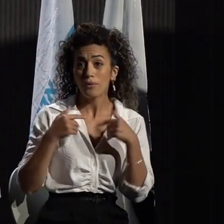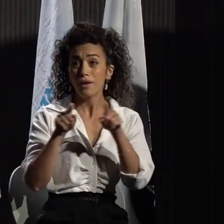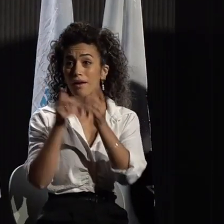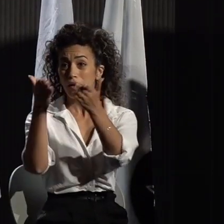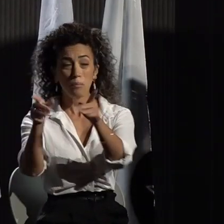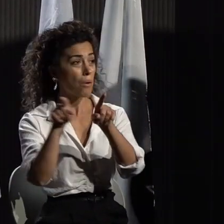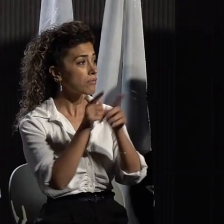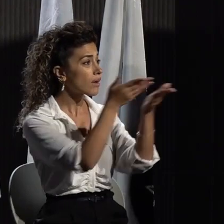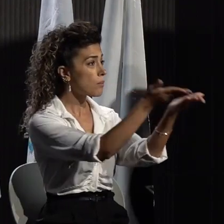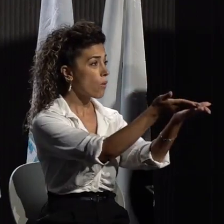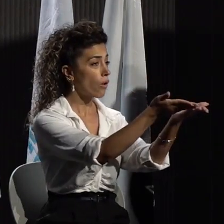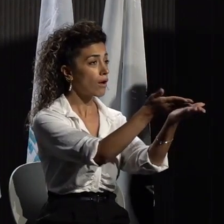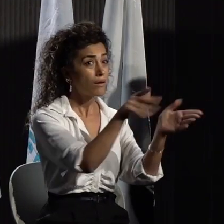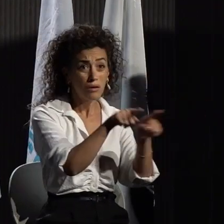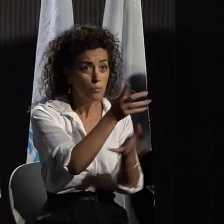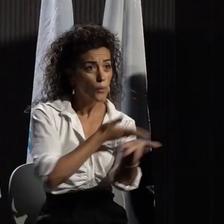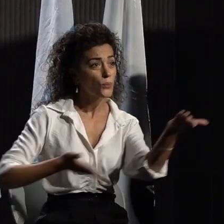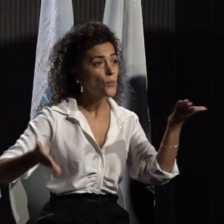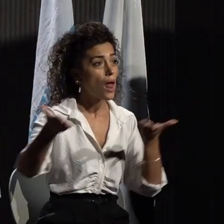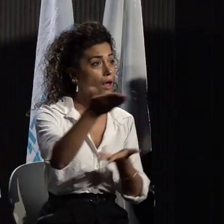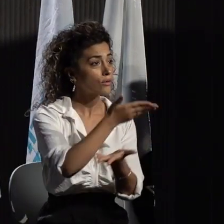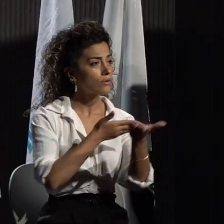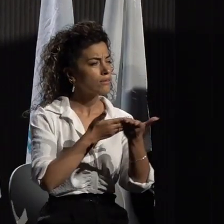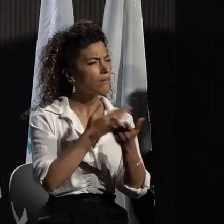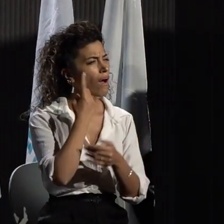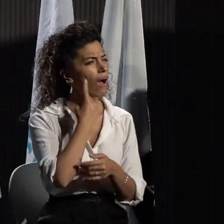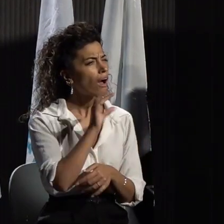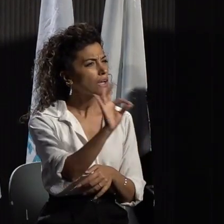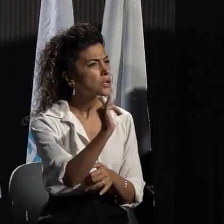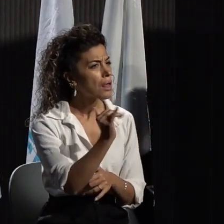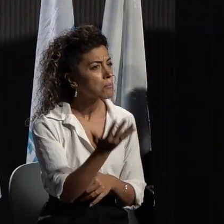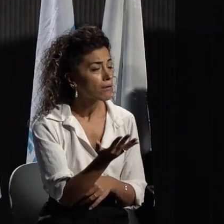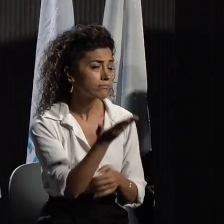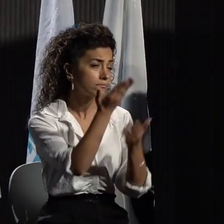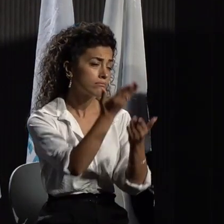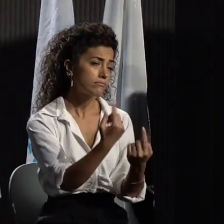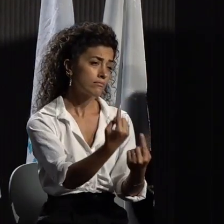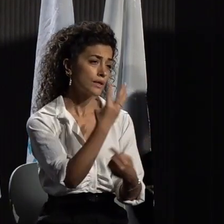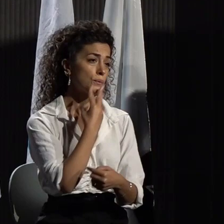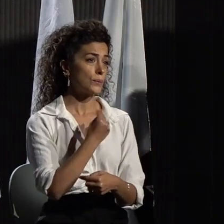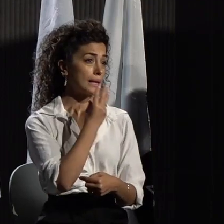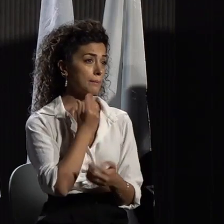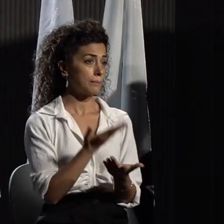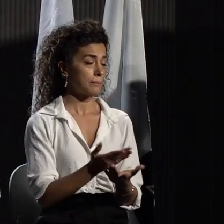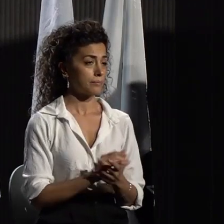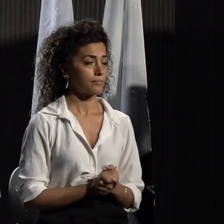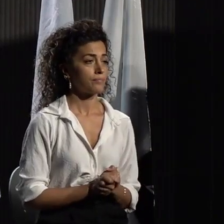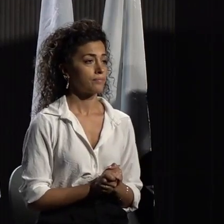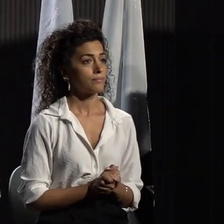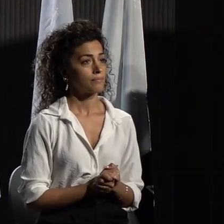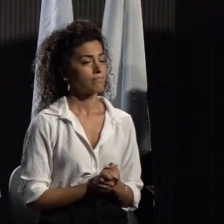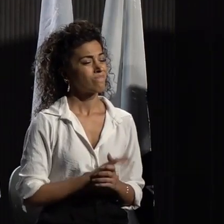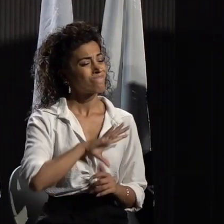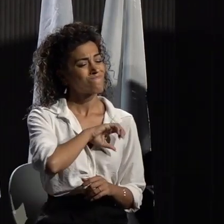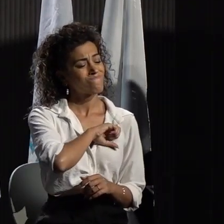כמוך וכמוך כמונו ש שכל חטא עם היה היותם יהודים בצר